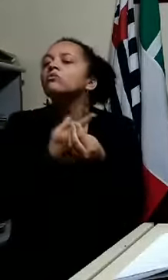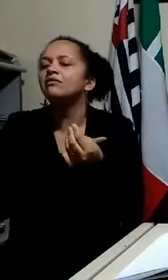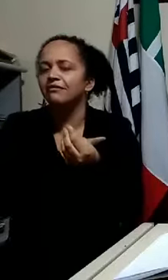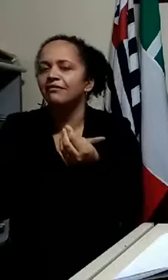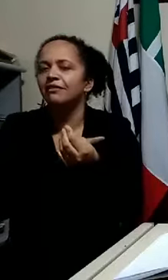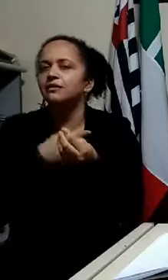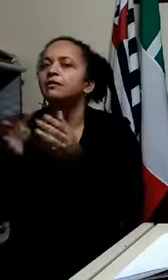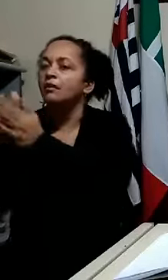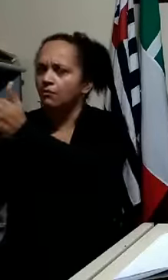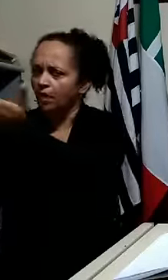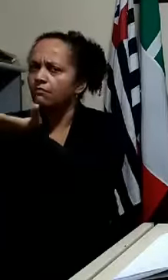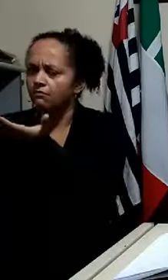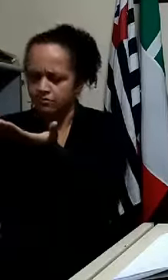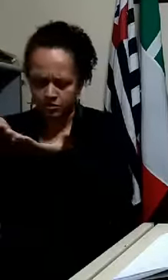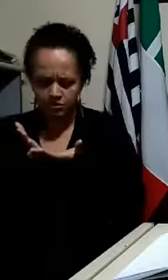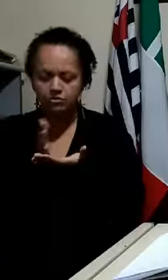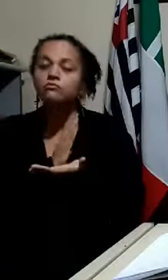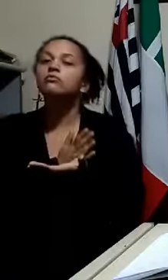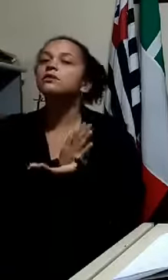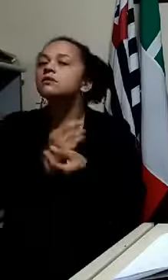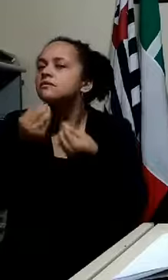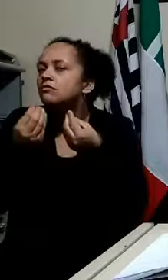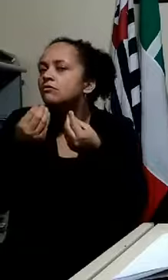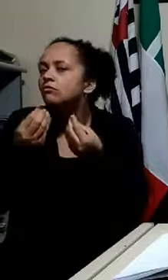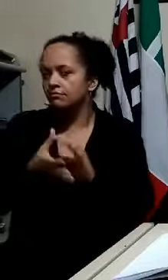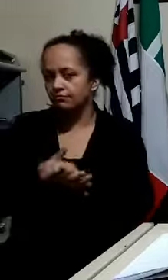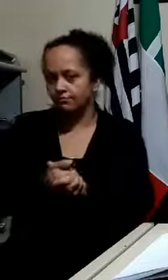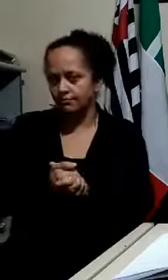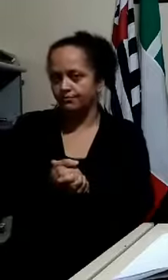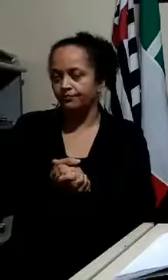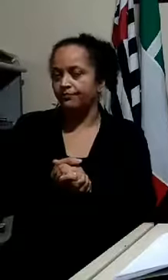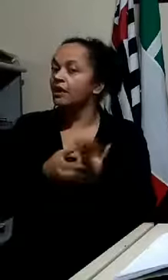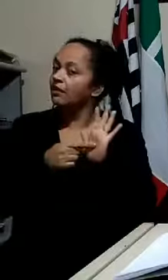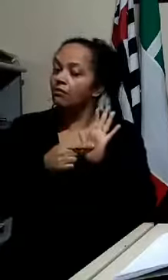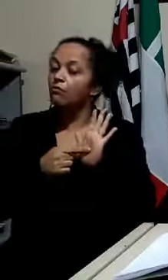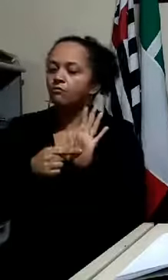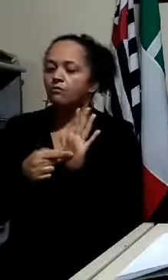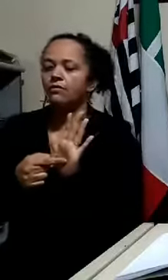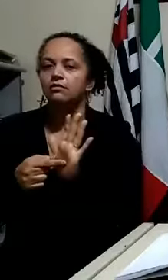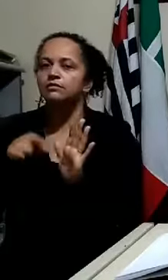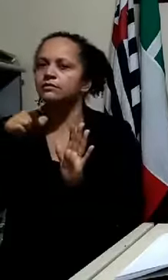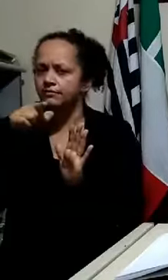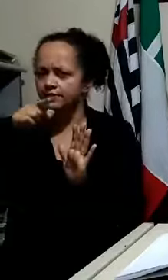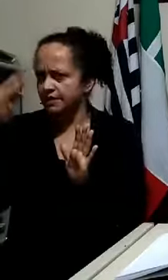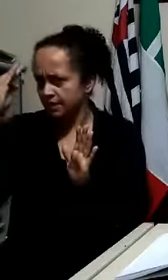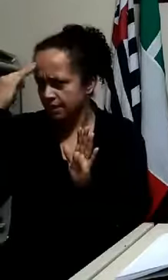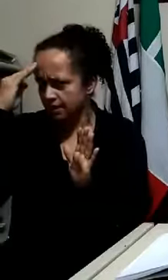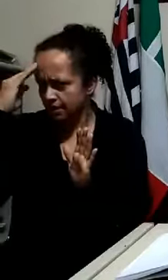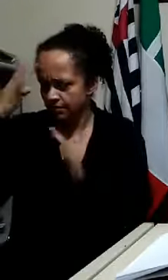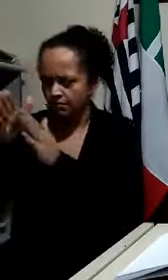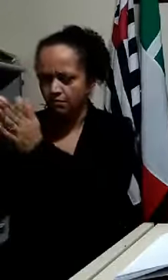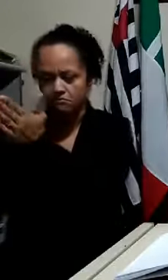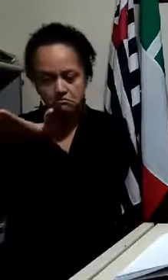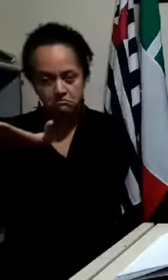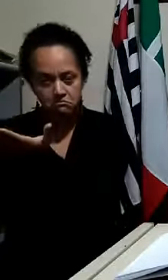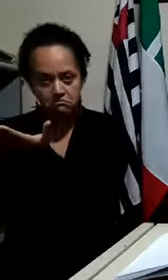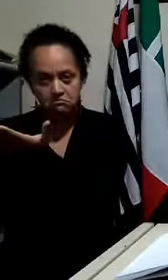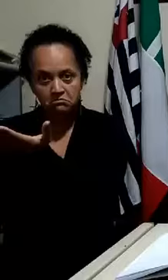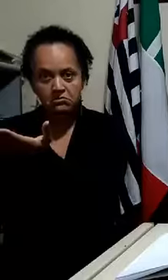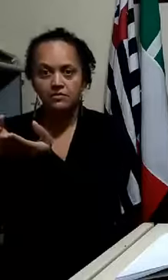a palavra no nosso coração é que vai determinar se nós vamos compreender essa palavra, se ela